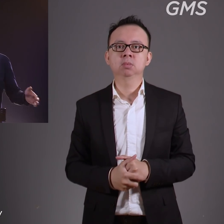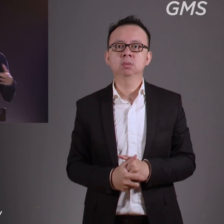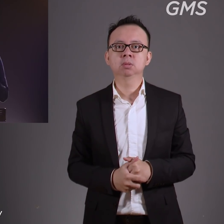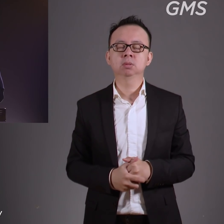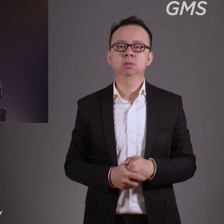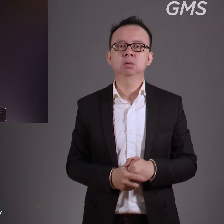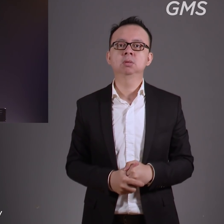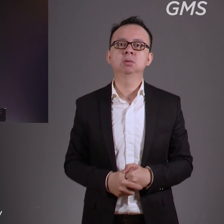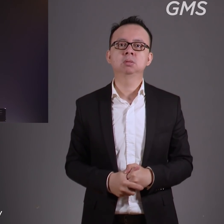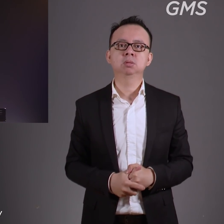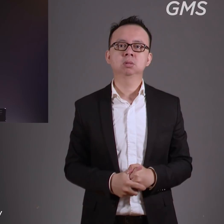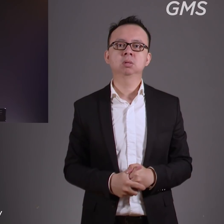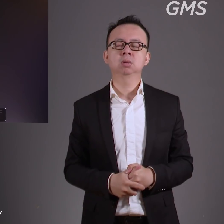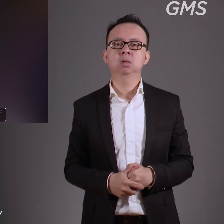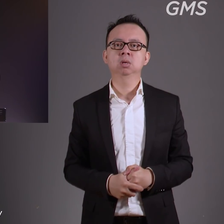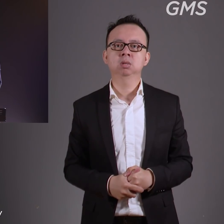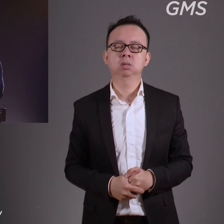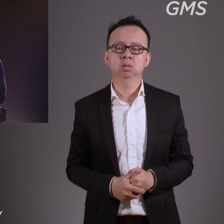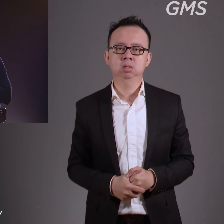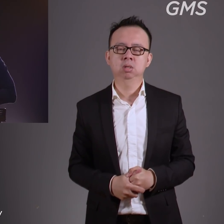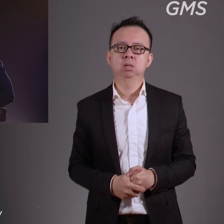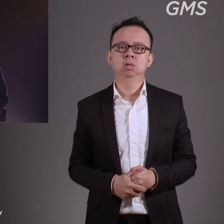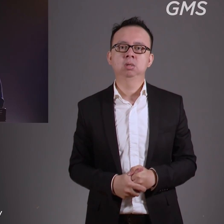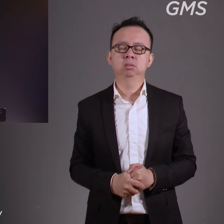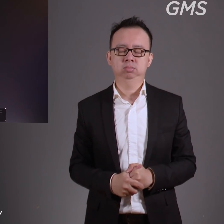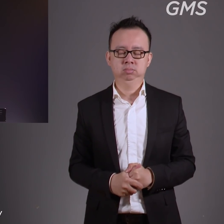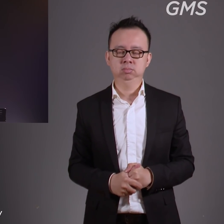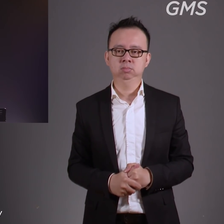itu. Diam-diam di hati Sem berkata, Lord, make a covenant with me.